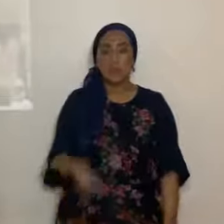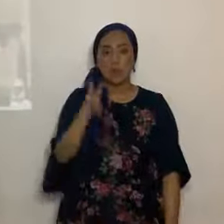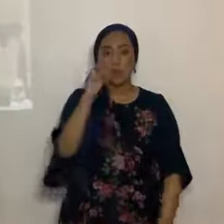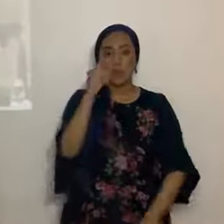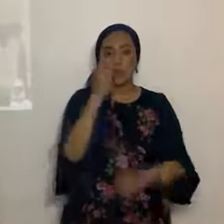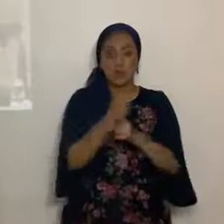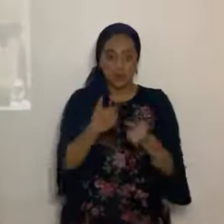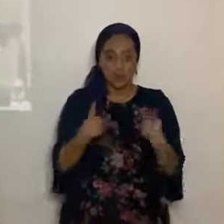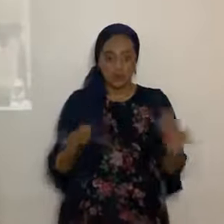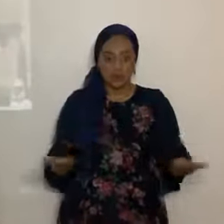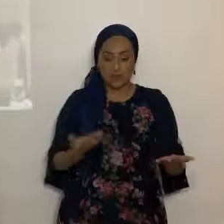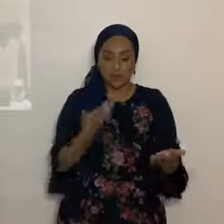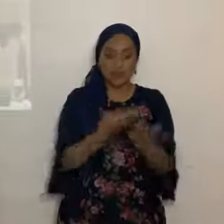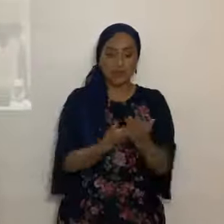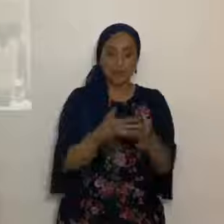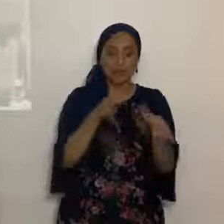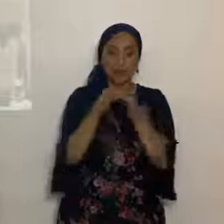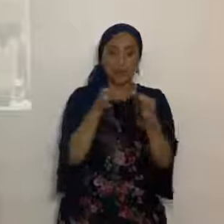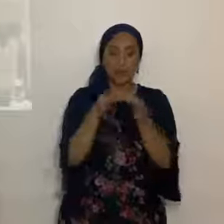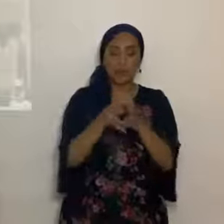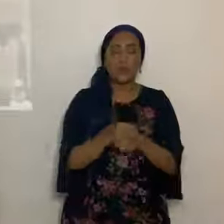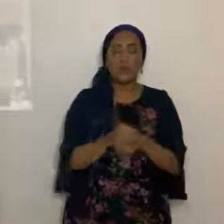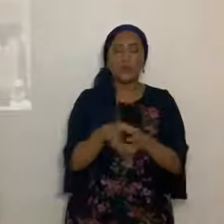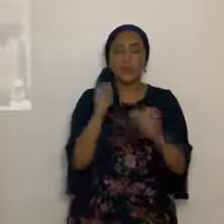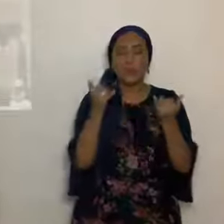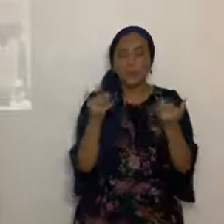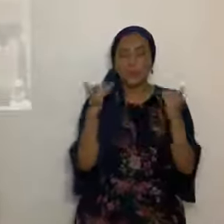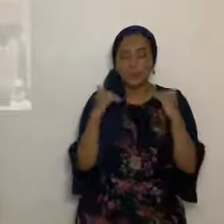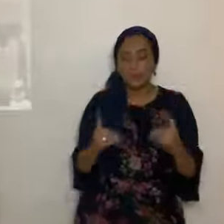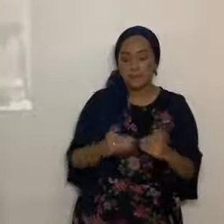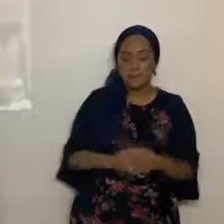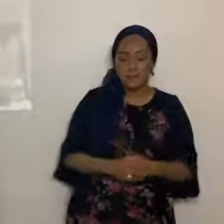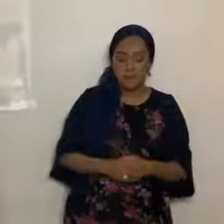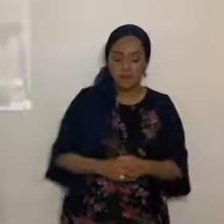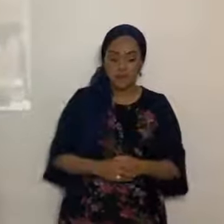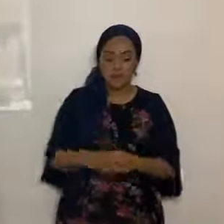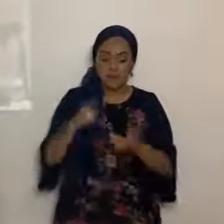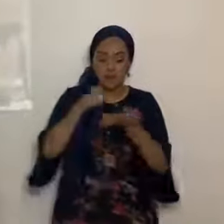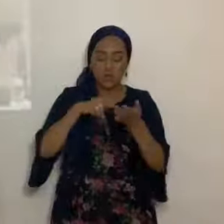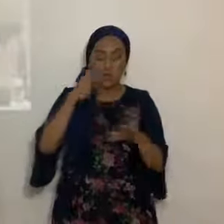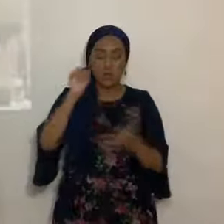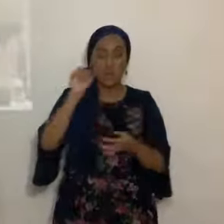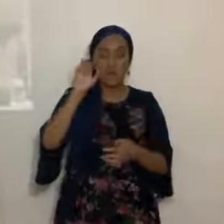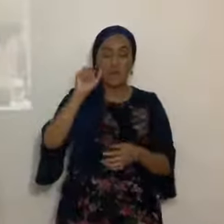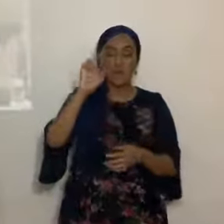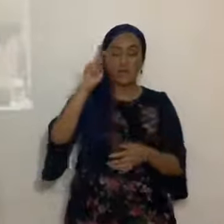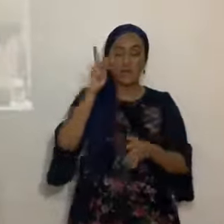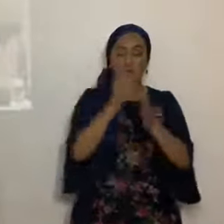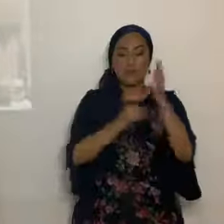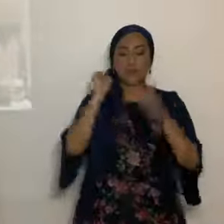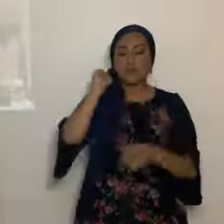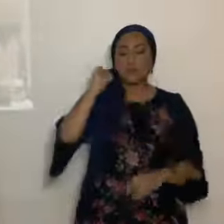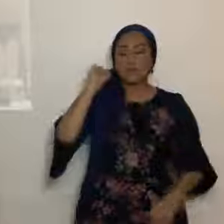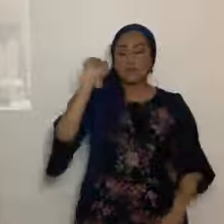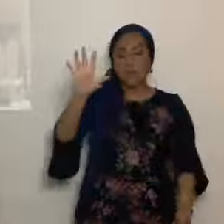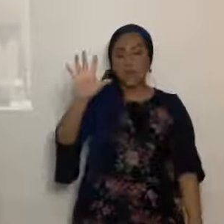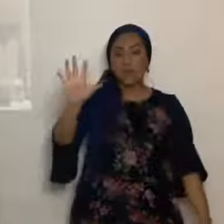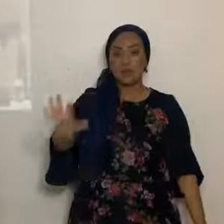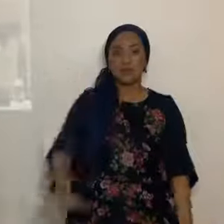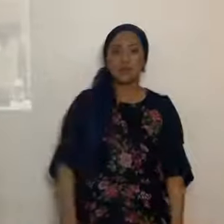¿verdad? Aquí está. Bueno, ahora, vamos a Marcos 5, por favor. Vamos a